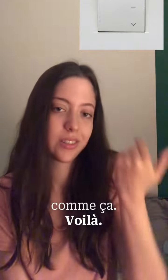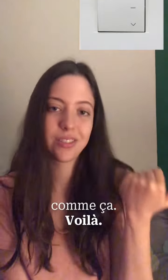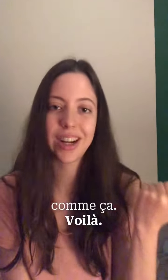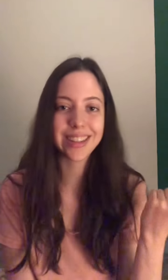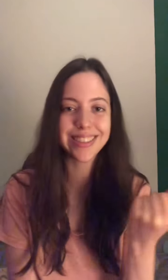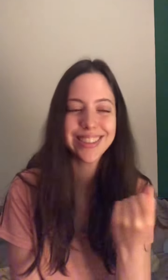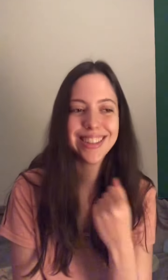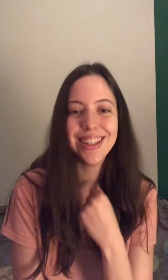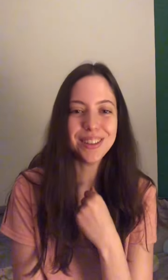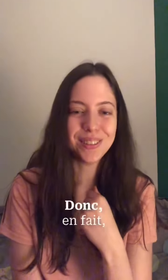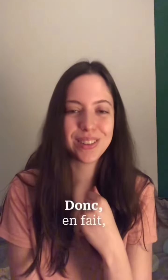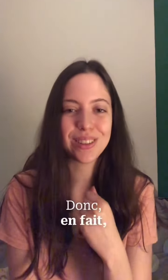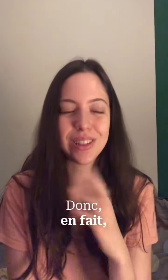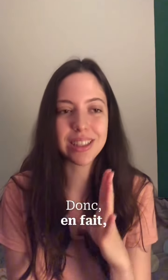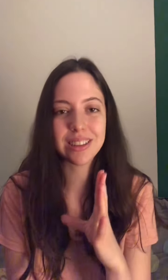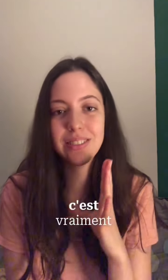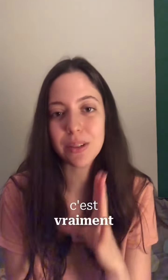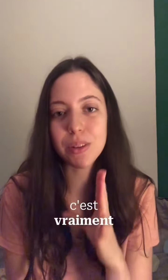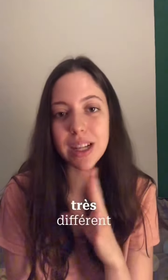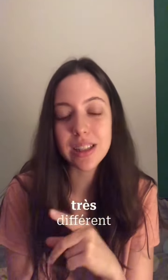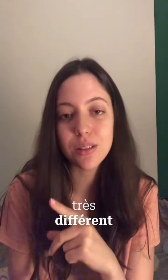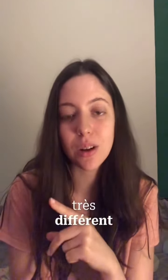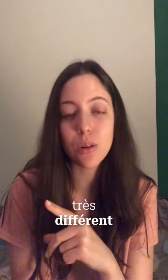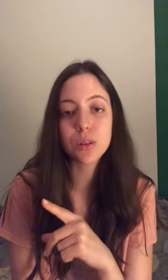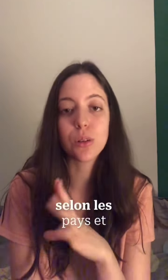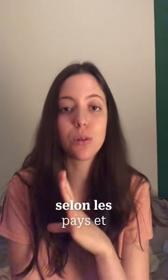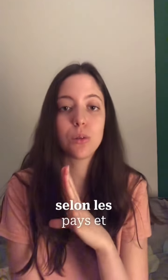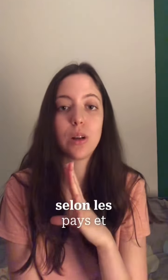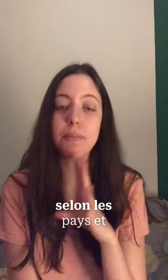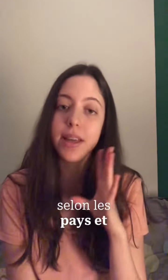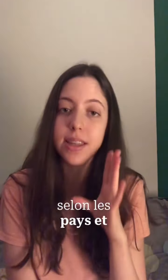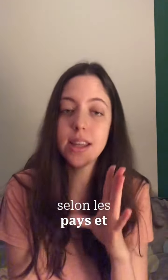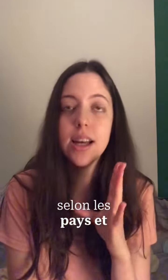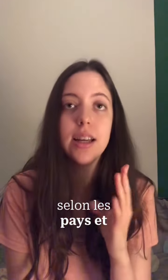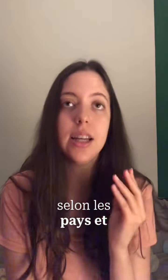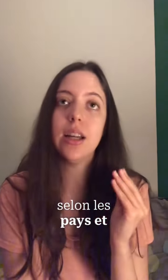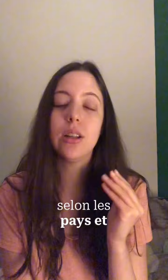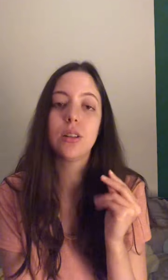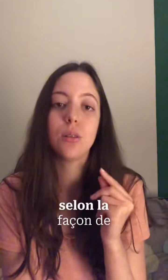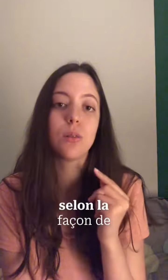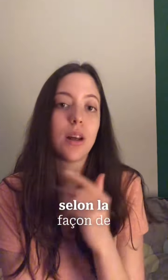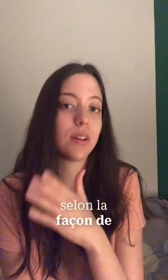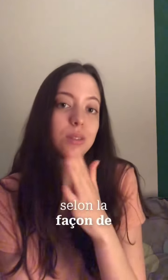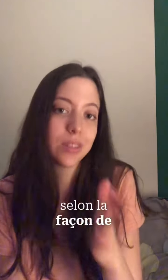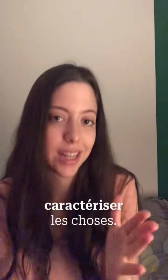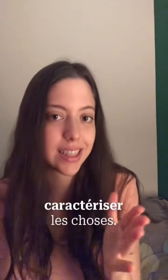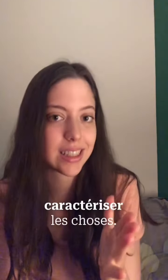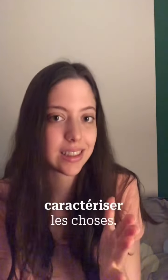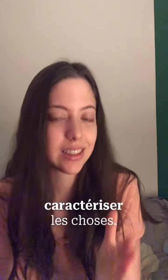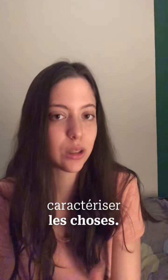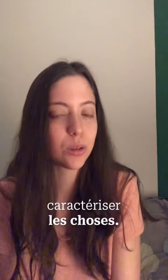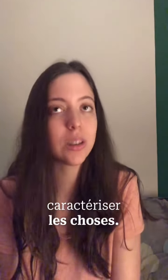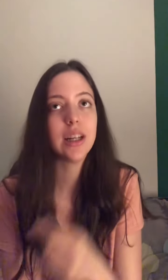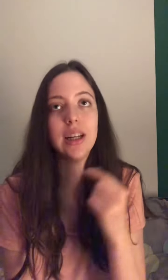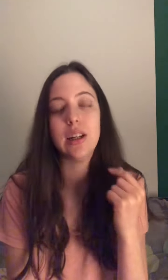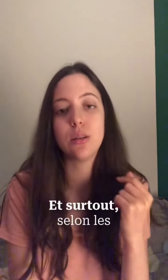voilà. Donc en fait, c'est vraiment très différent selon les pays et selon la façon de caractériser les choses et